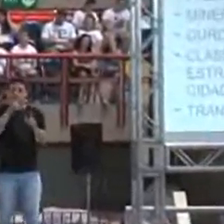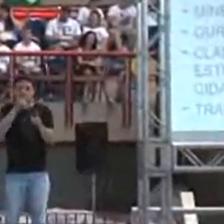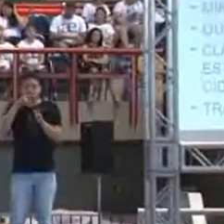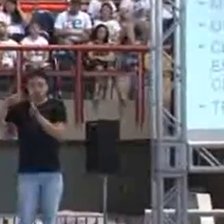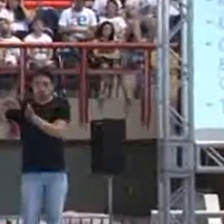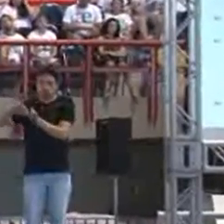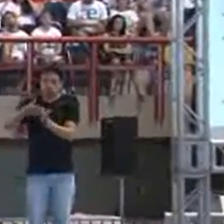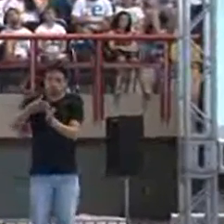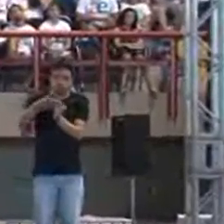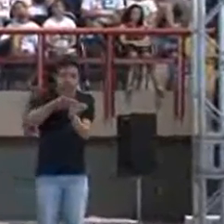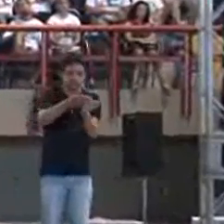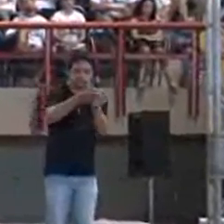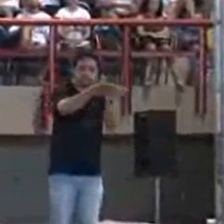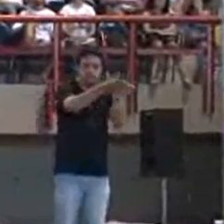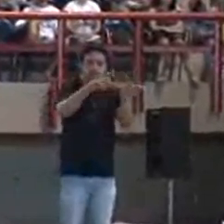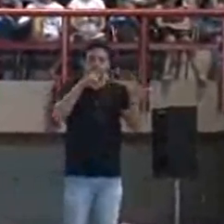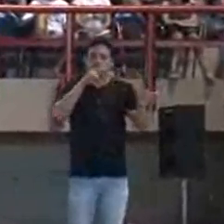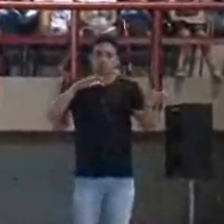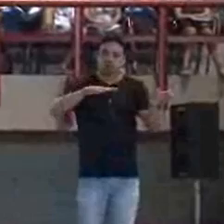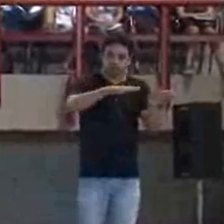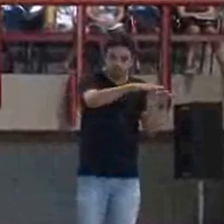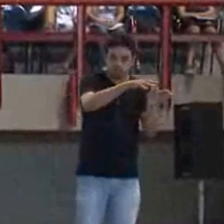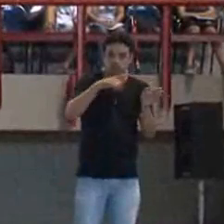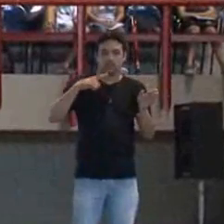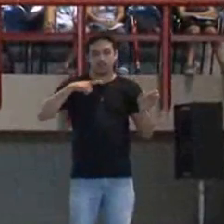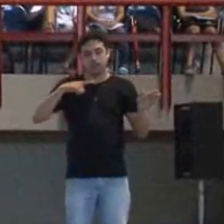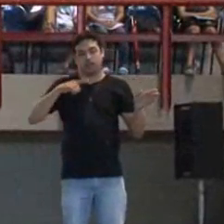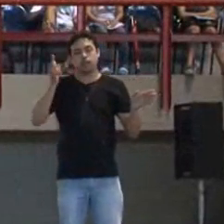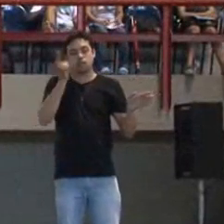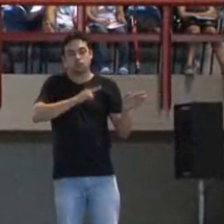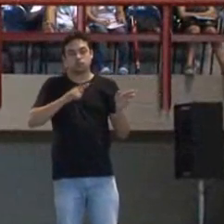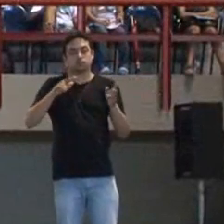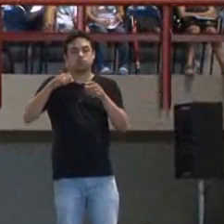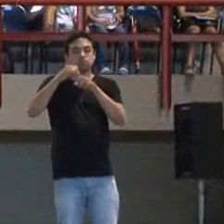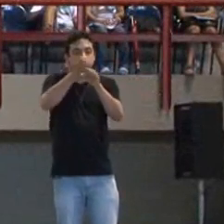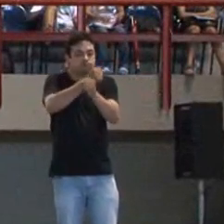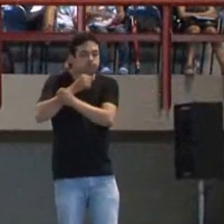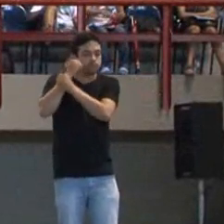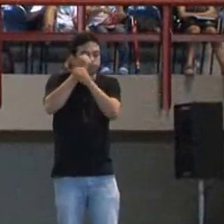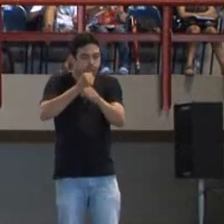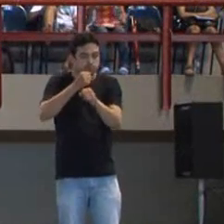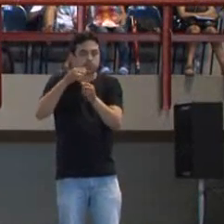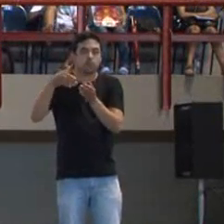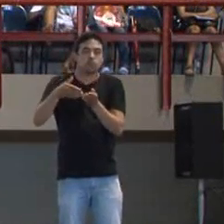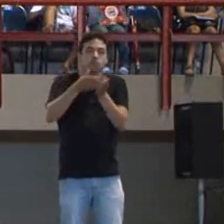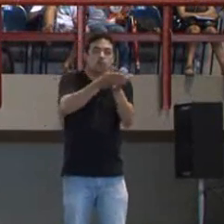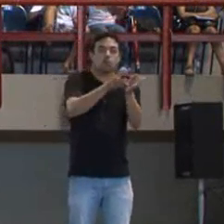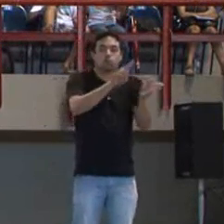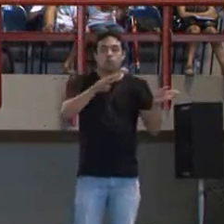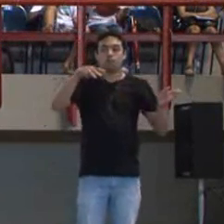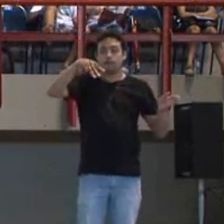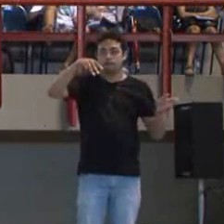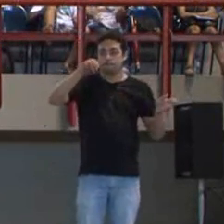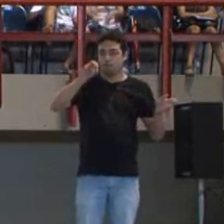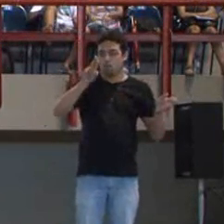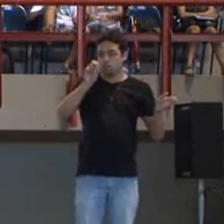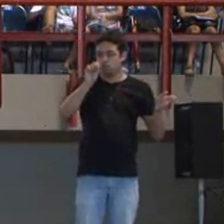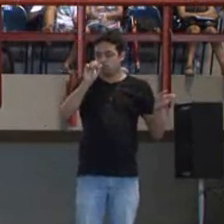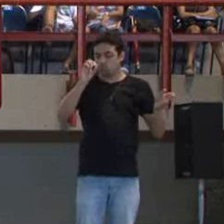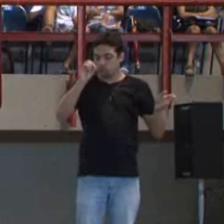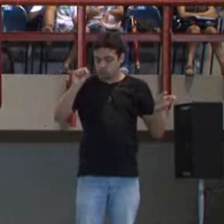trazer o produto até São Paulo. Esse movimento pelo leito do rio é chamado de monções. Agora vamos